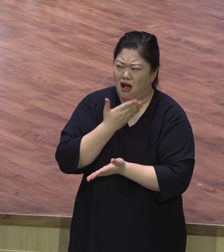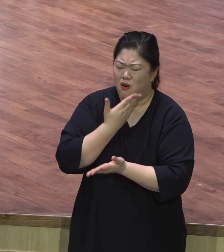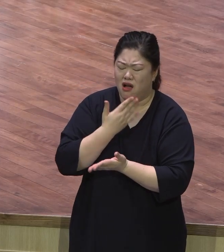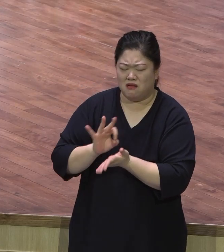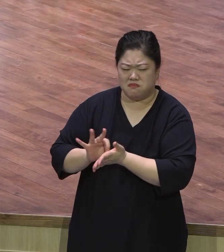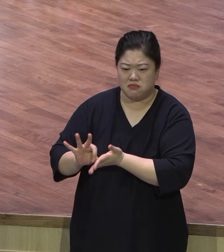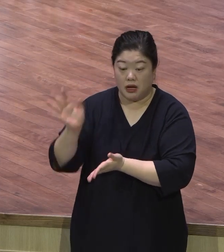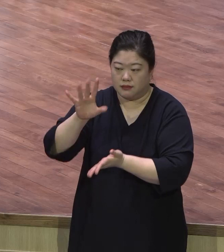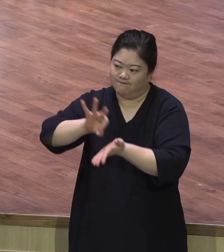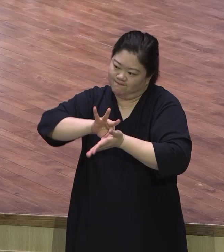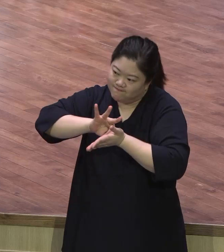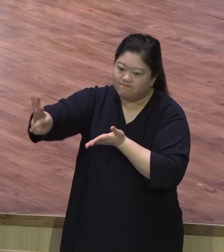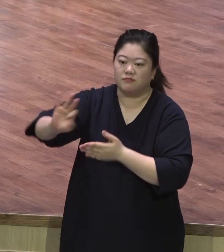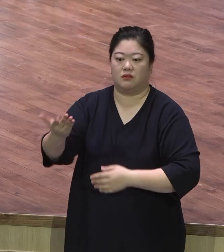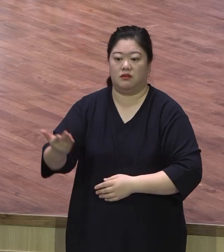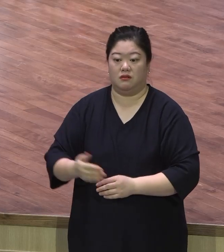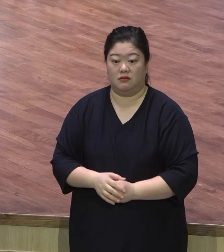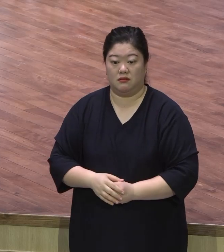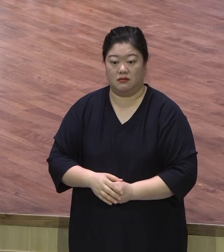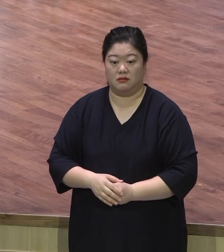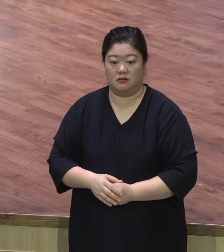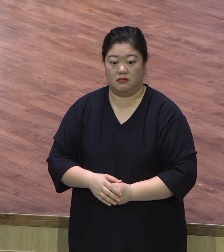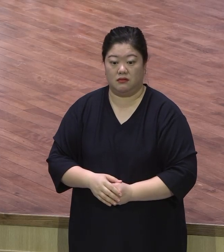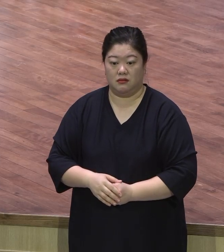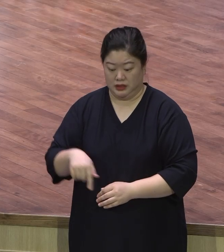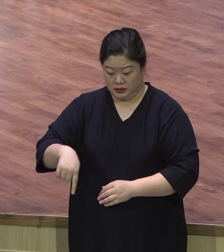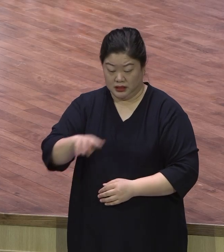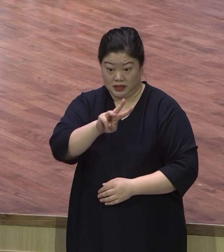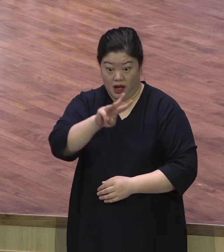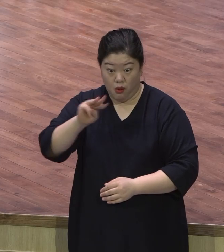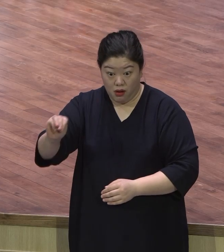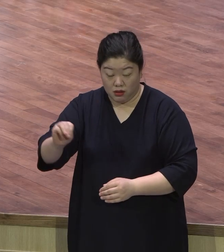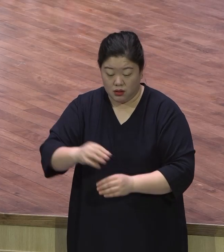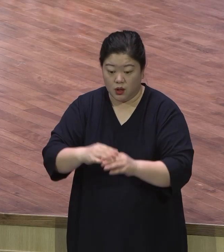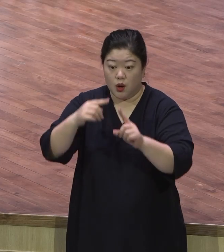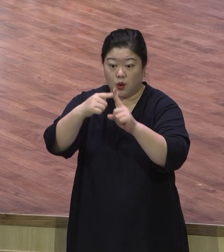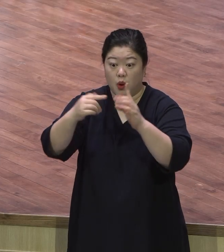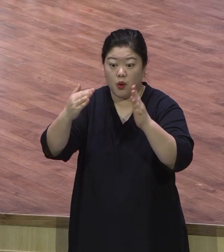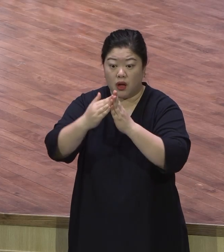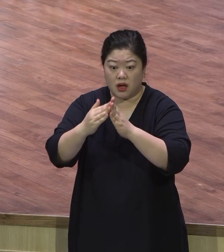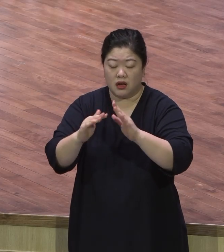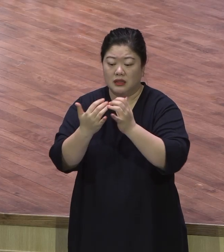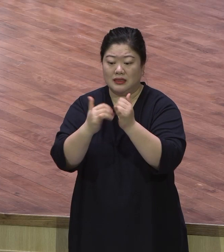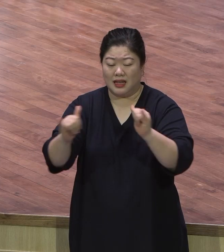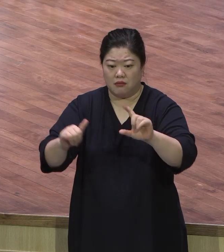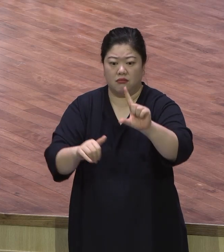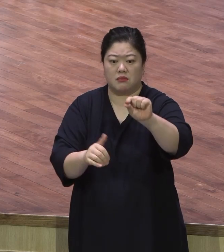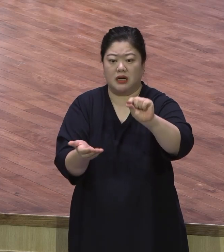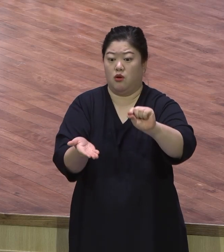어떻게 이렇게 큰 교회가 1만 명 된다는 재직이 4,500명이 넘는 이 교회가